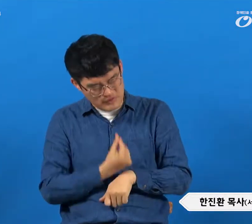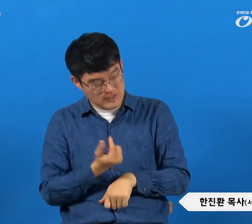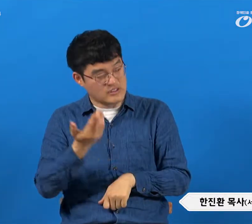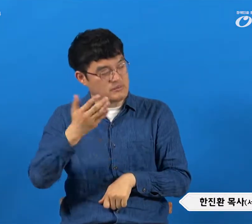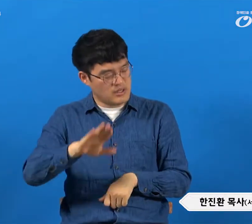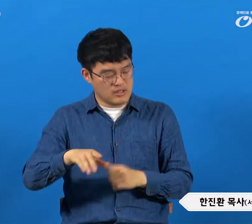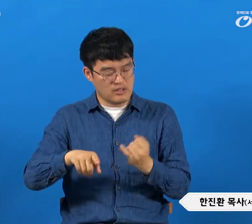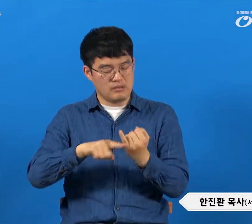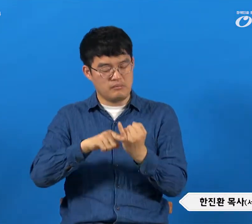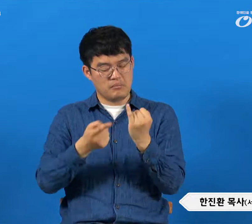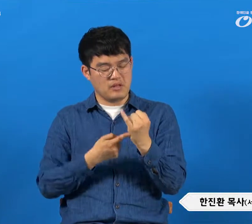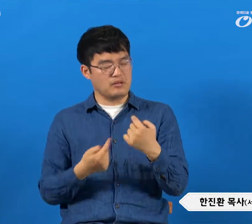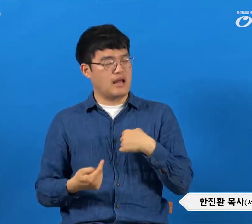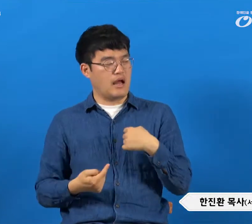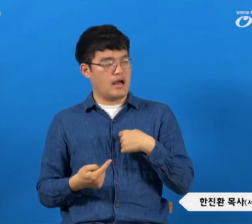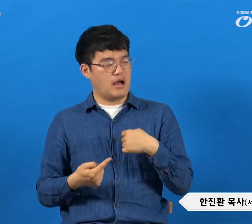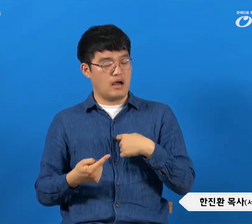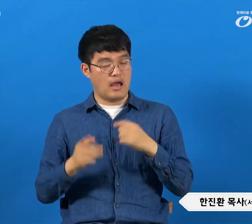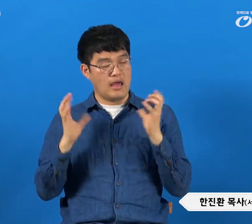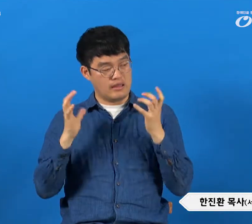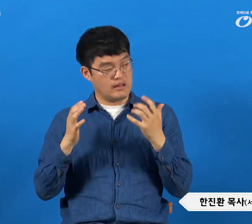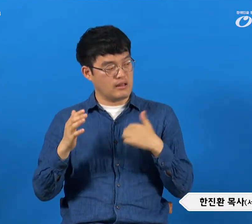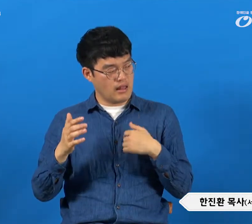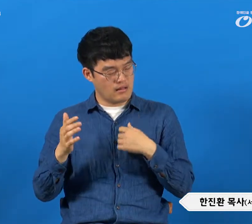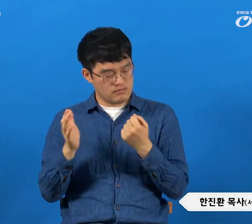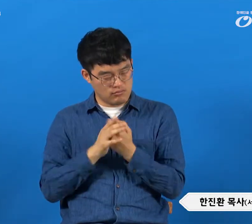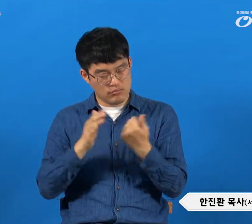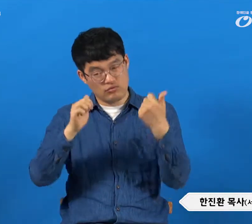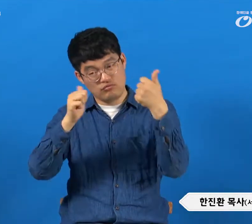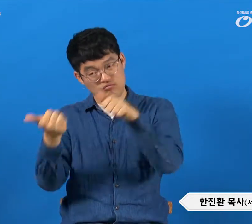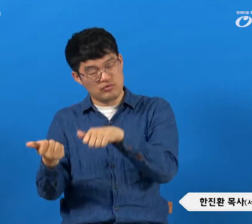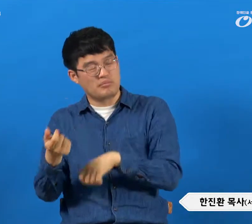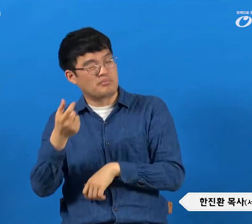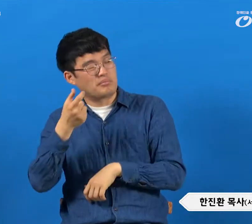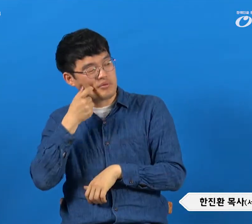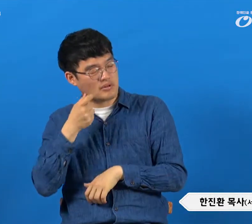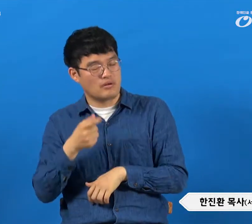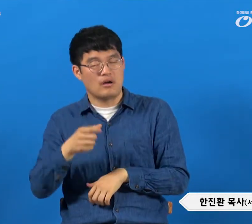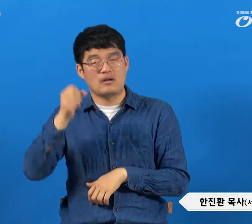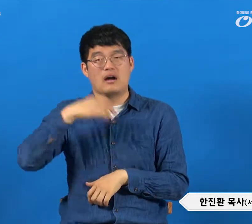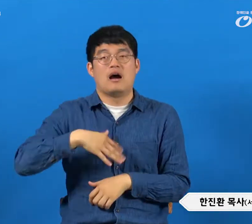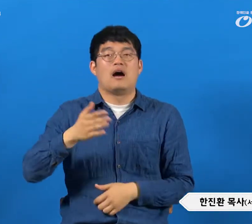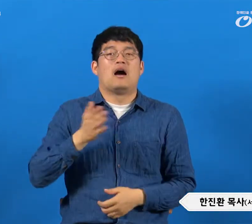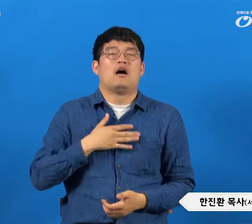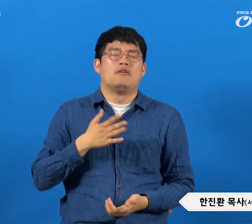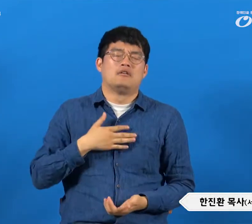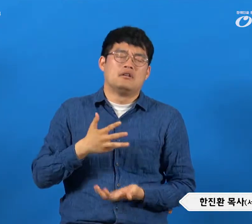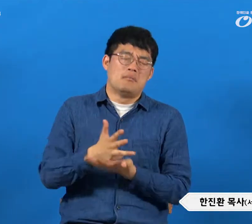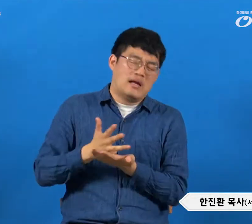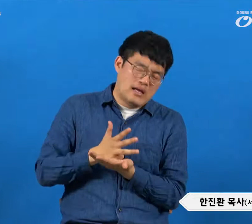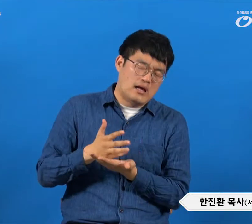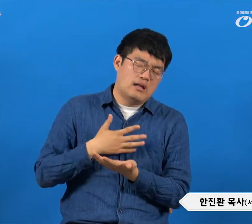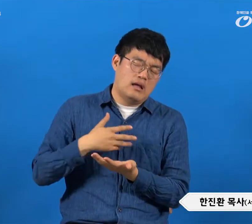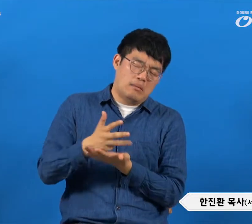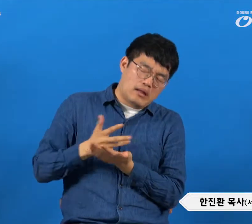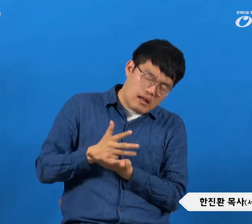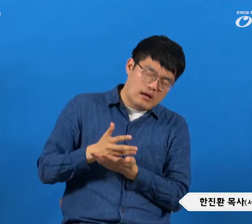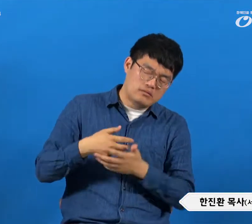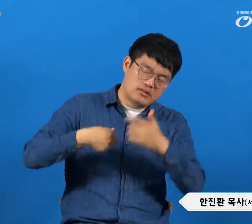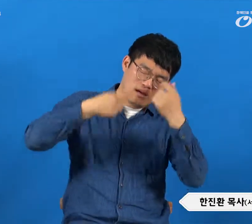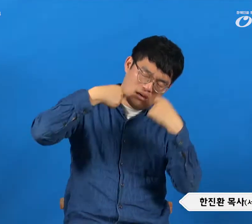싶지만은 태중의 아기 때문에 죽지는 못하고 그냥 내 팔자야